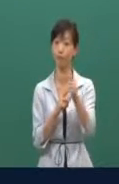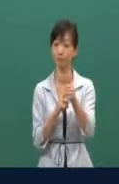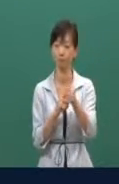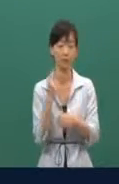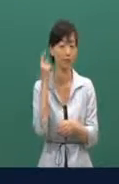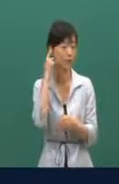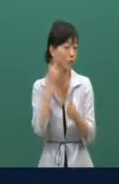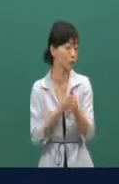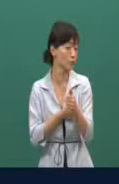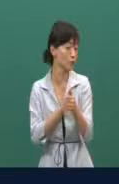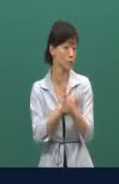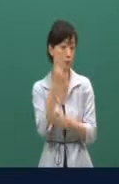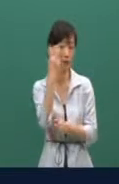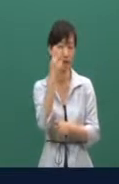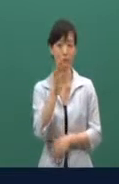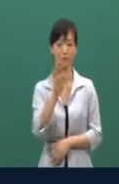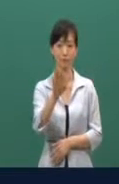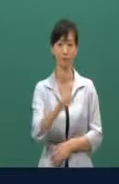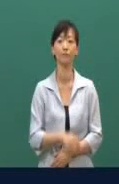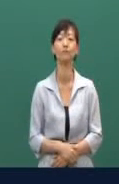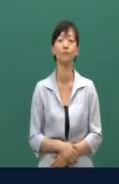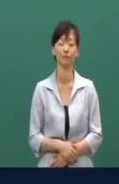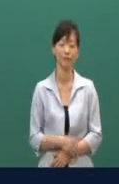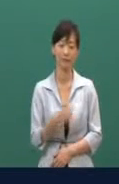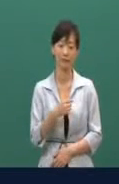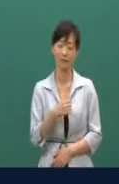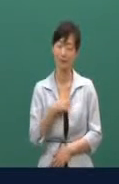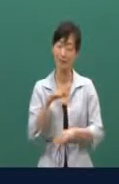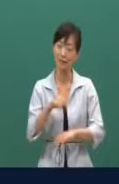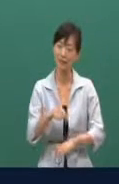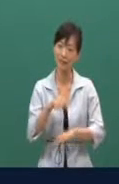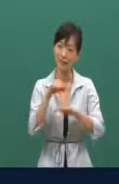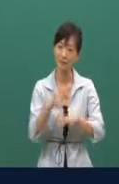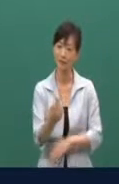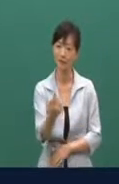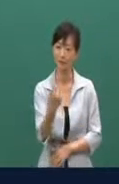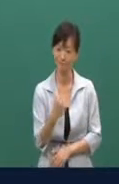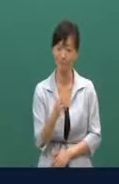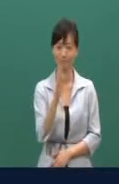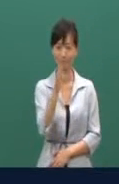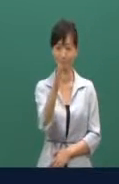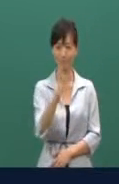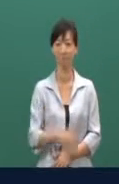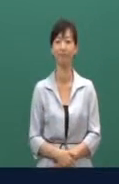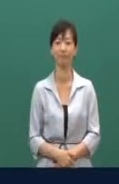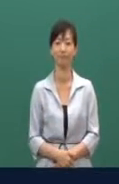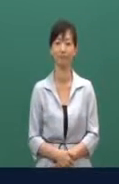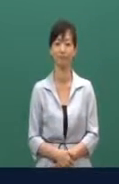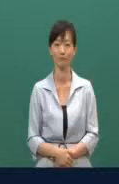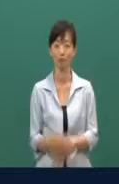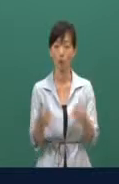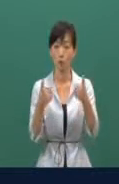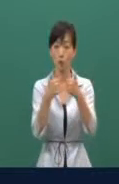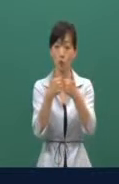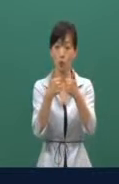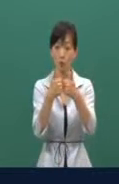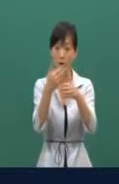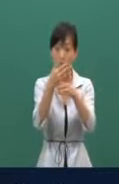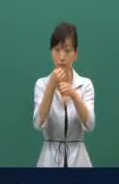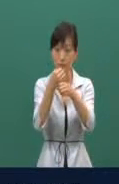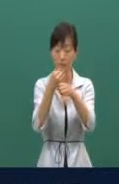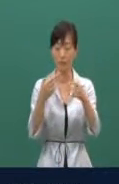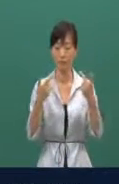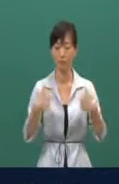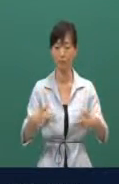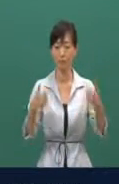専門家による聴力検査もできます。お気軽にお越しください。相談